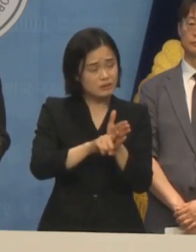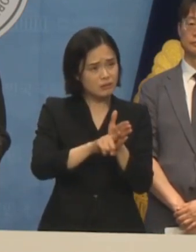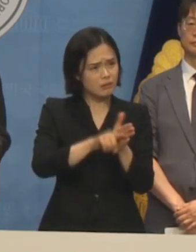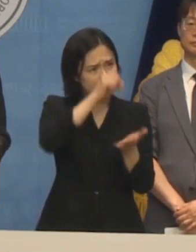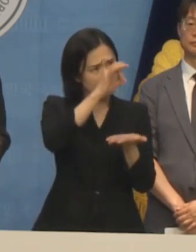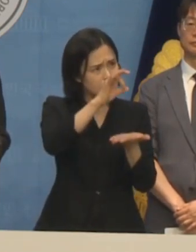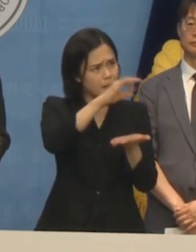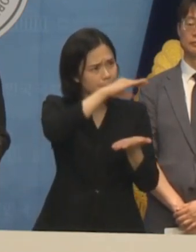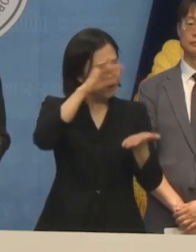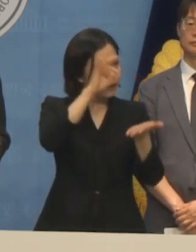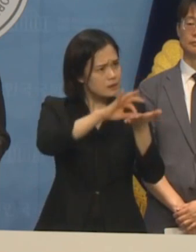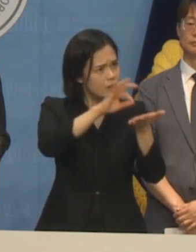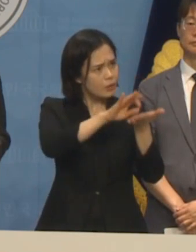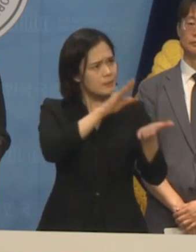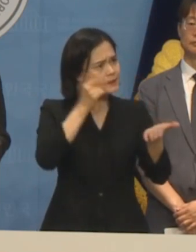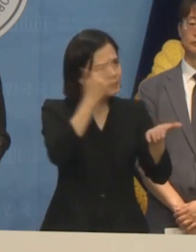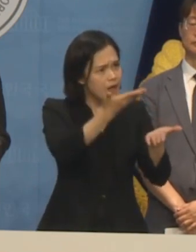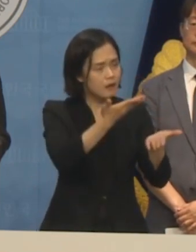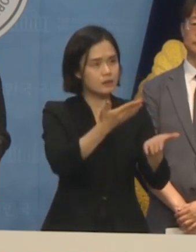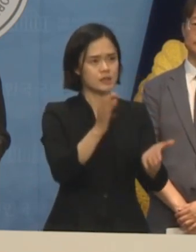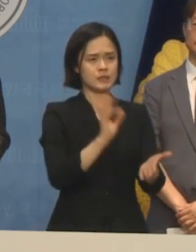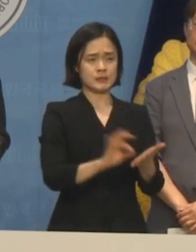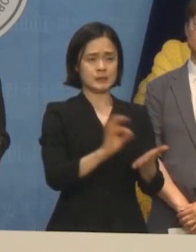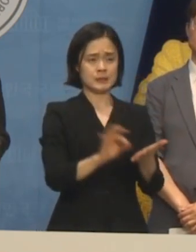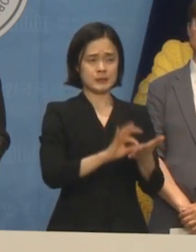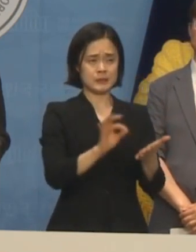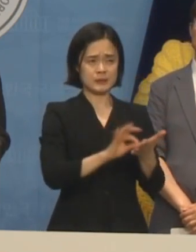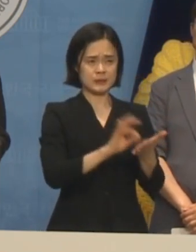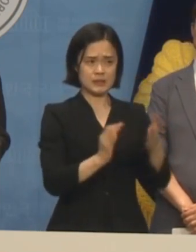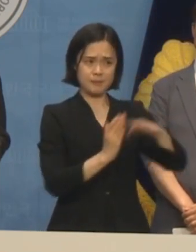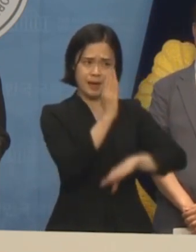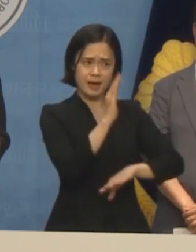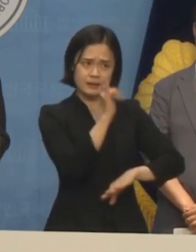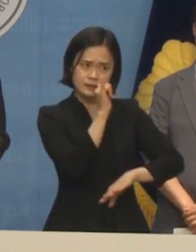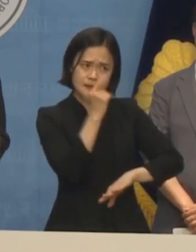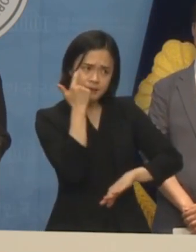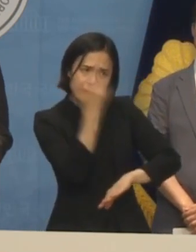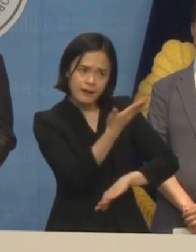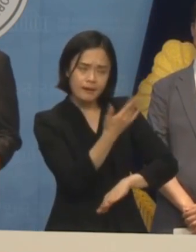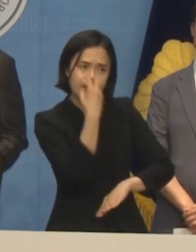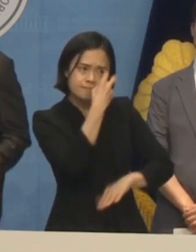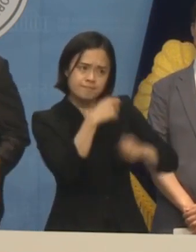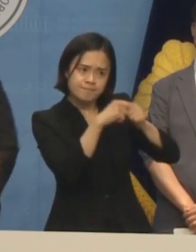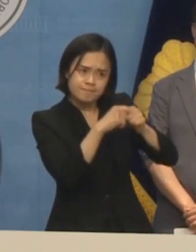보이는 사업비가 낭비되고 있지는 않은지 철저하게 검증해 나가겠습니다.